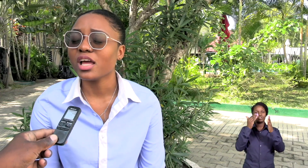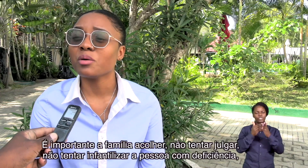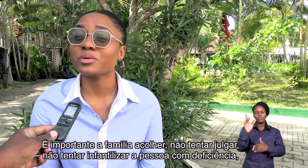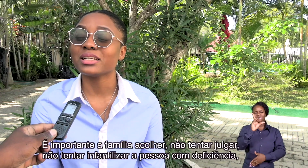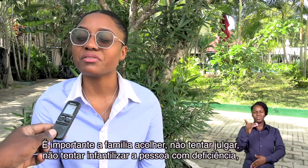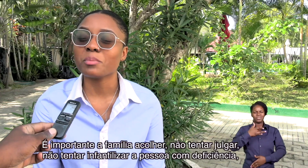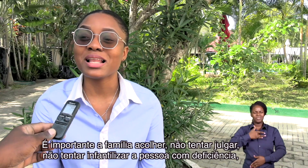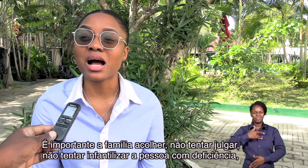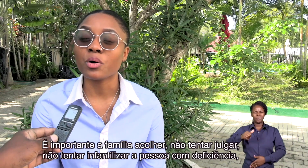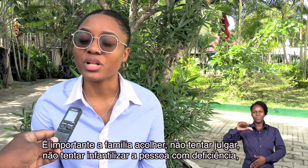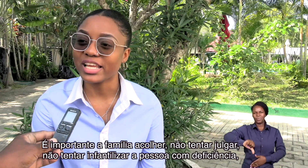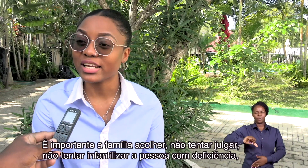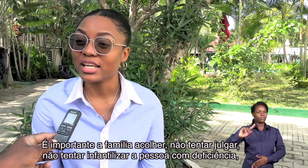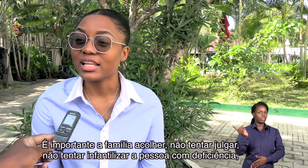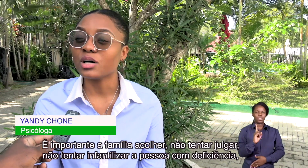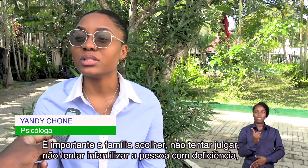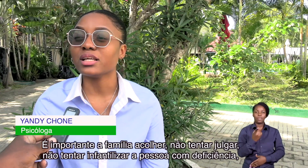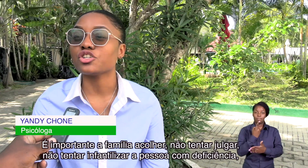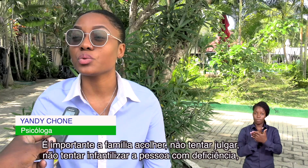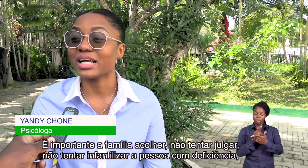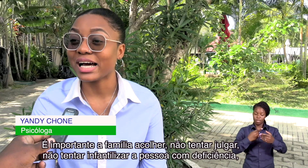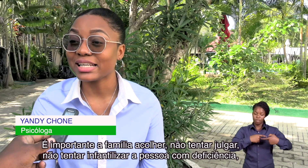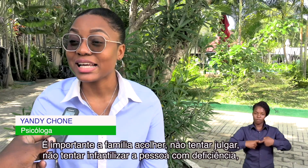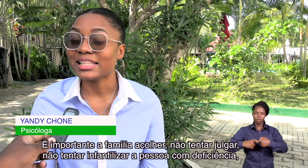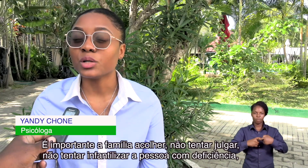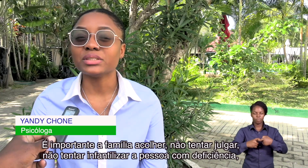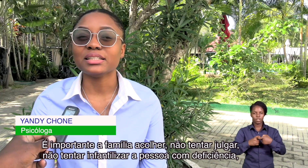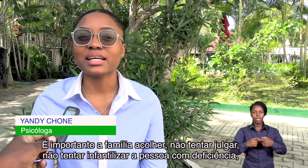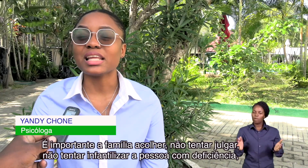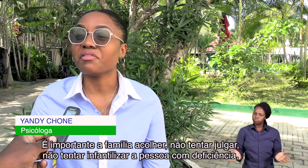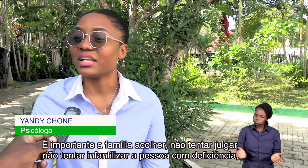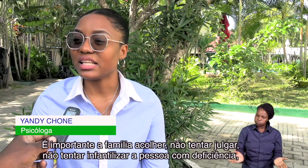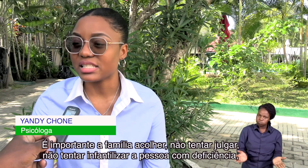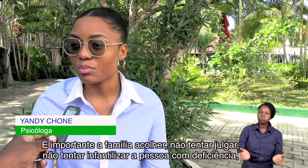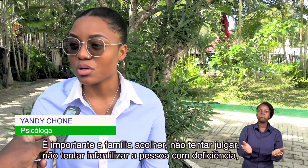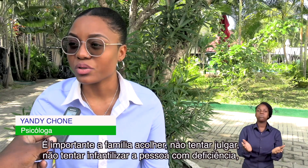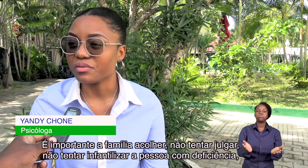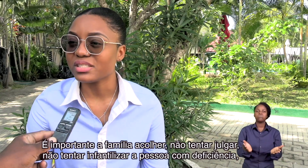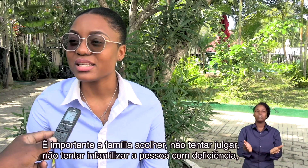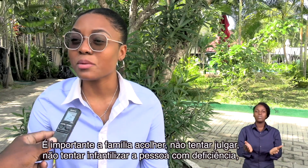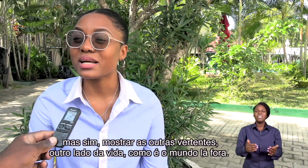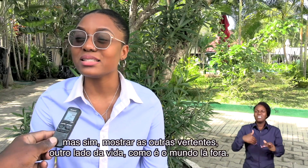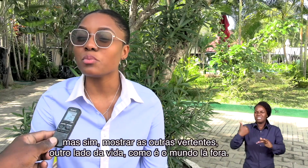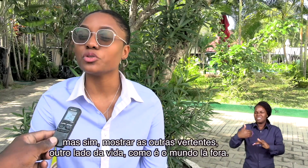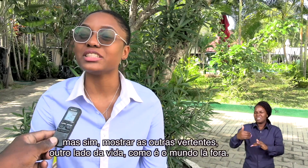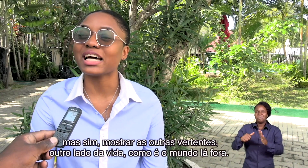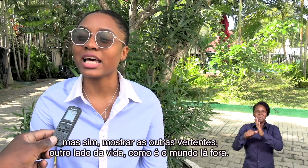É importante a família acolher, não tentar julgar, não tentar infantilizar a pessoa com deficiência, mas sim mostrar